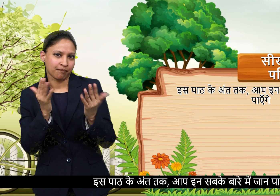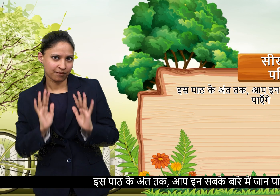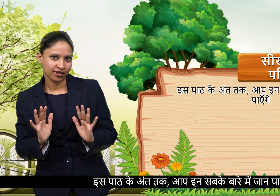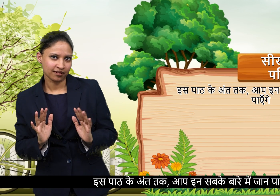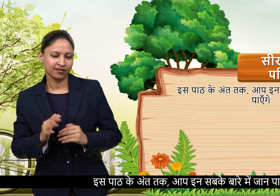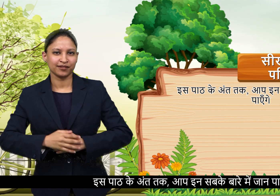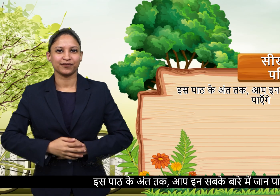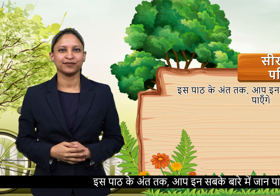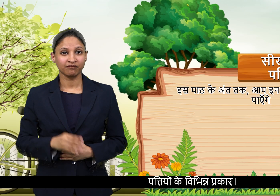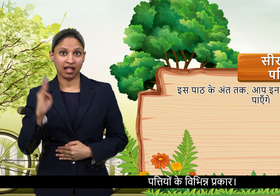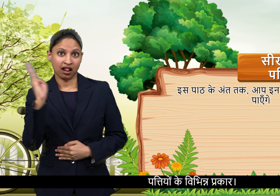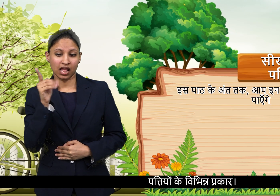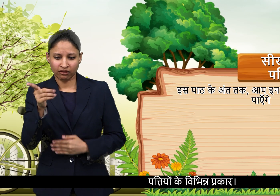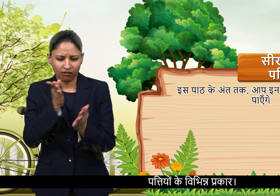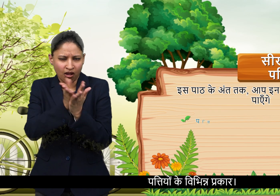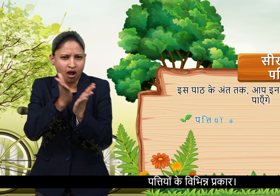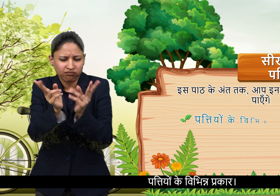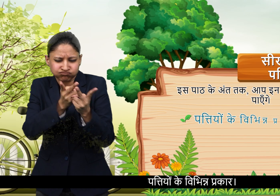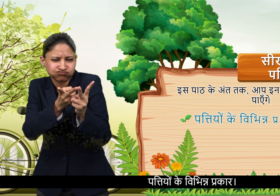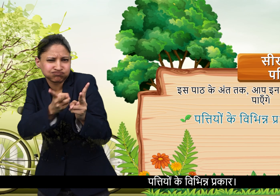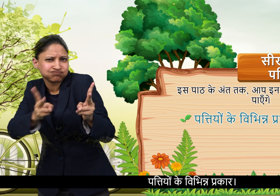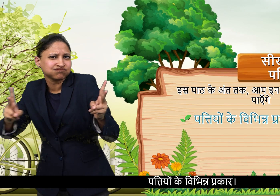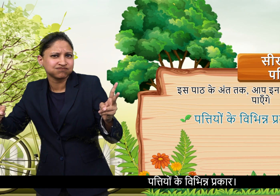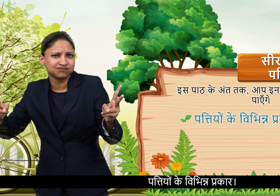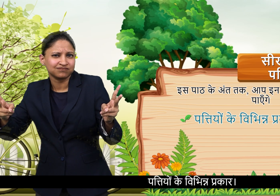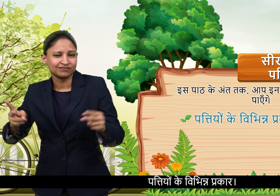पाएंगे। पत्तियों के विभिन्न प्रकार,